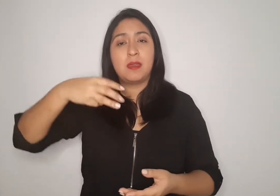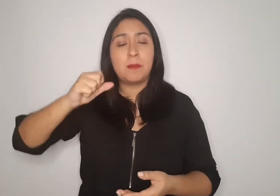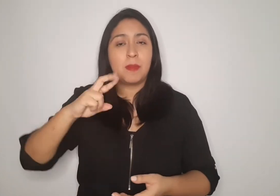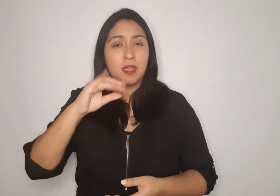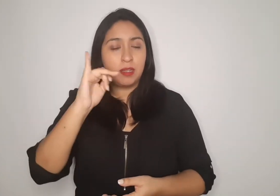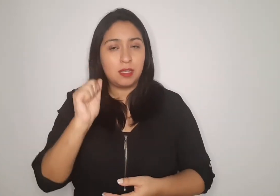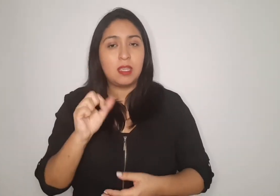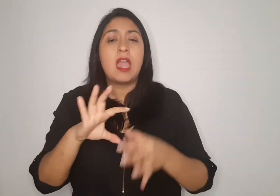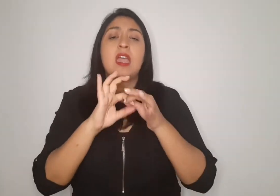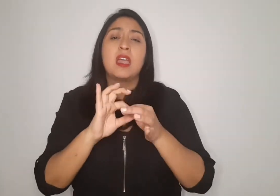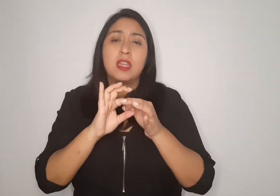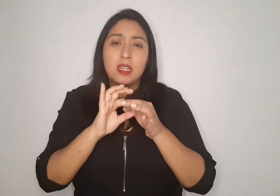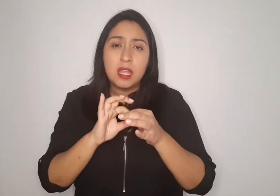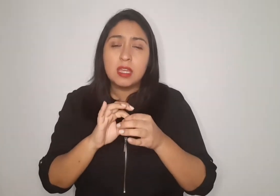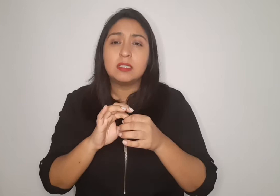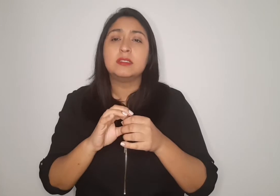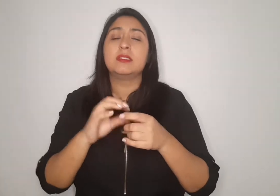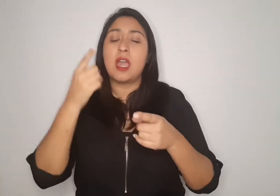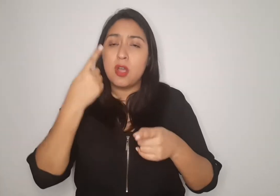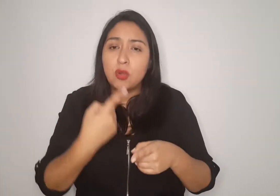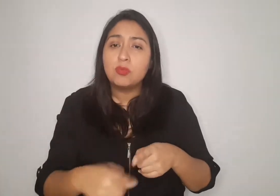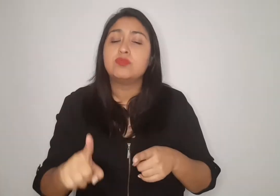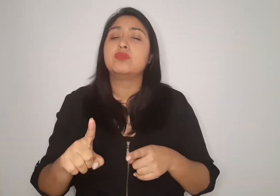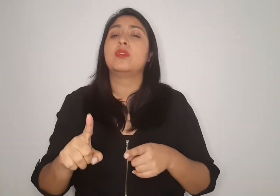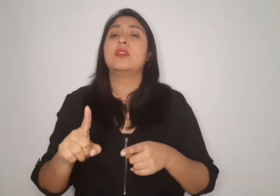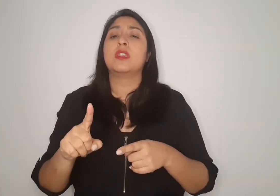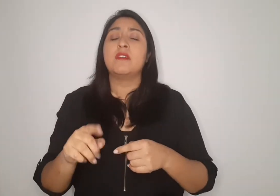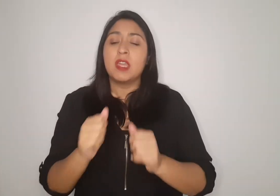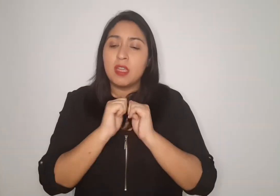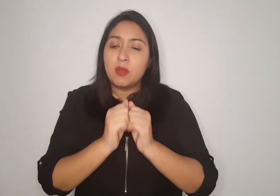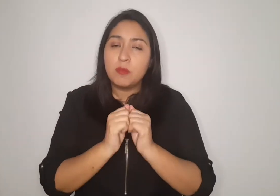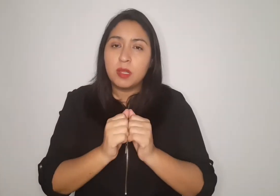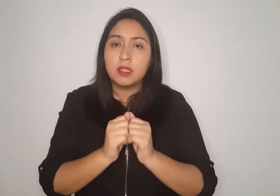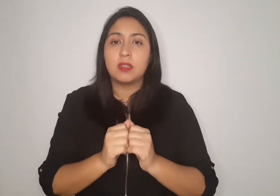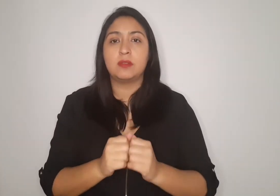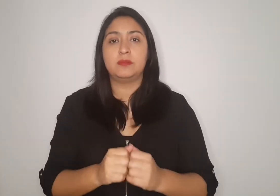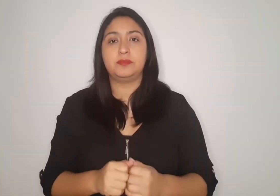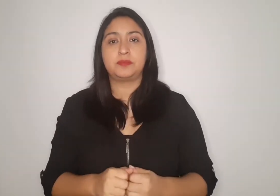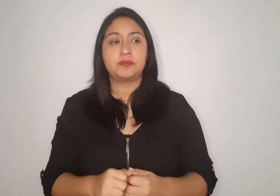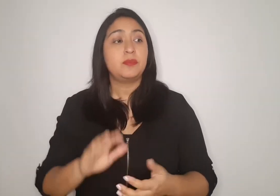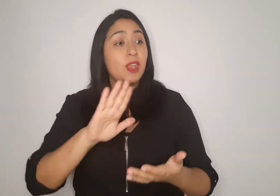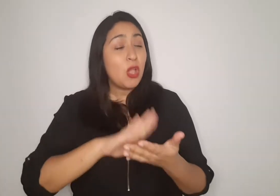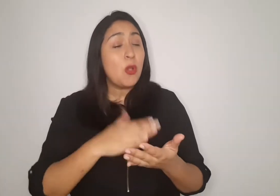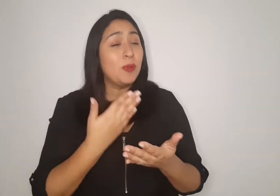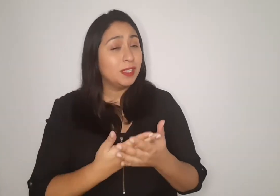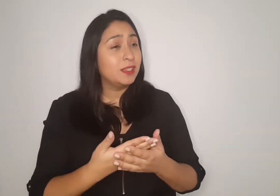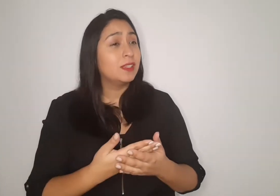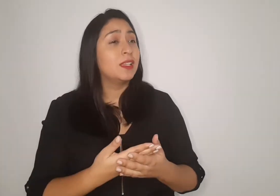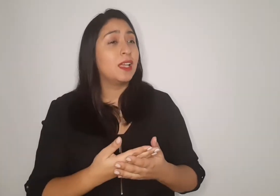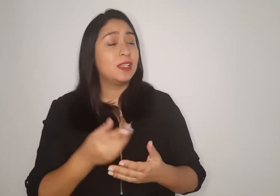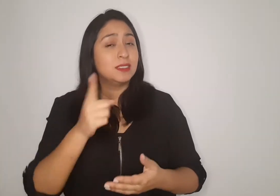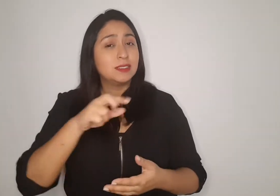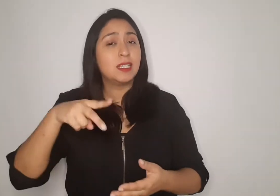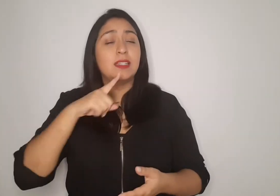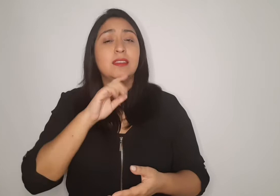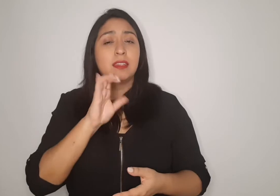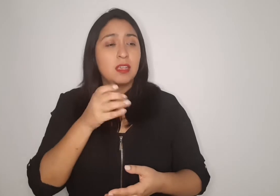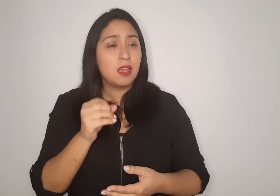por acompañarnos nuevamente. Hola, Santiago. ¿Qué tal? ¿Cómo ha estado esta semana? ¿Qué tal en la casa? ¿Toda tu